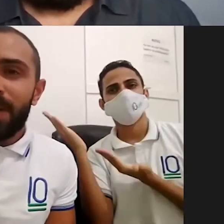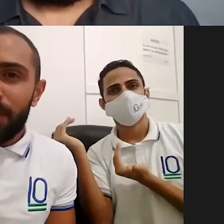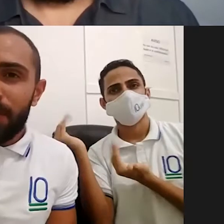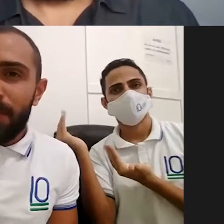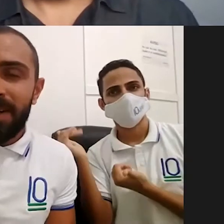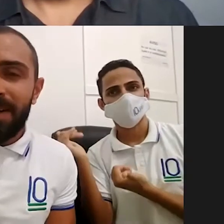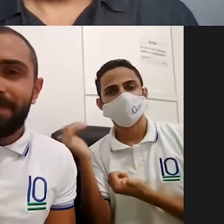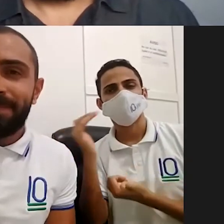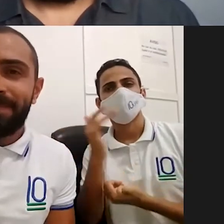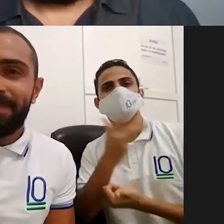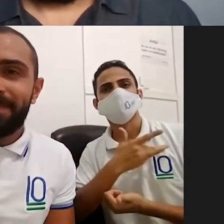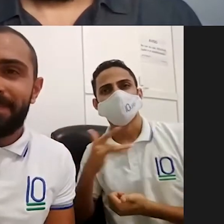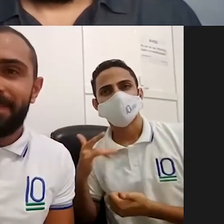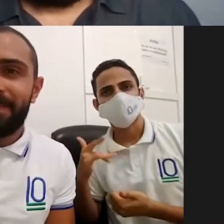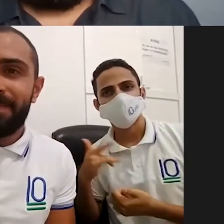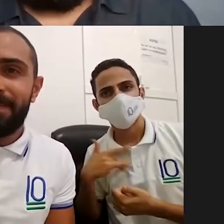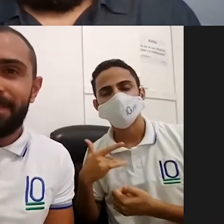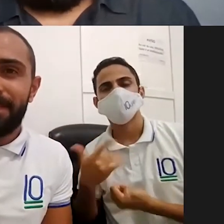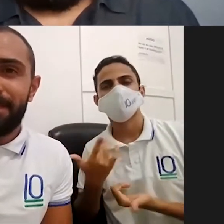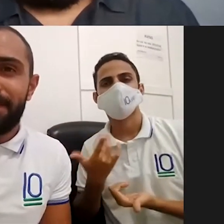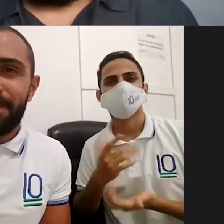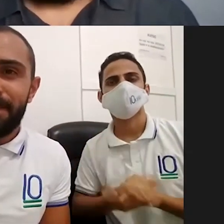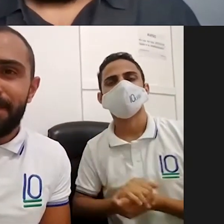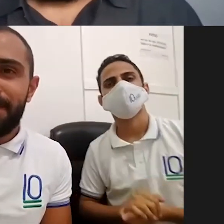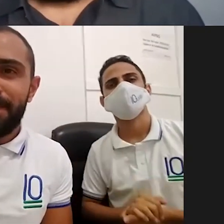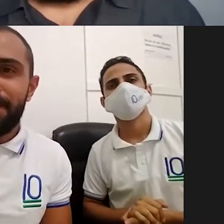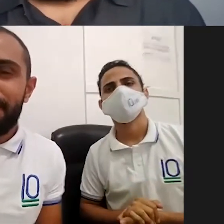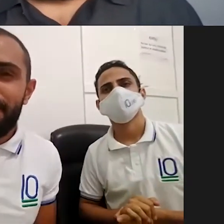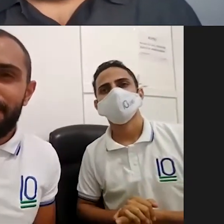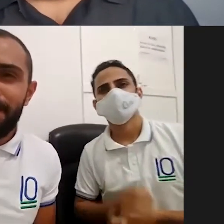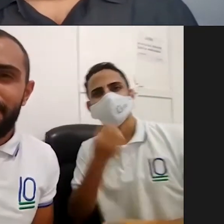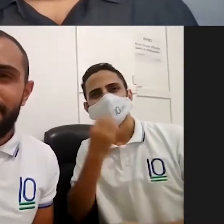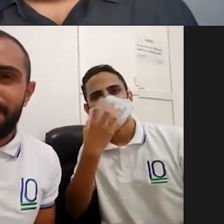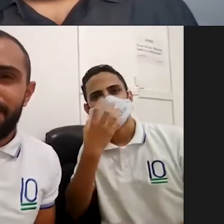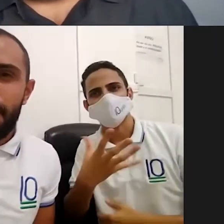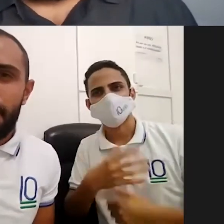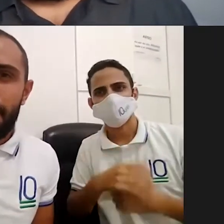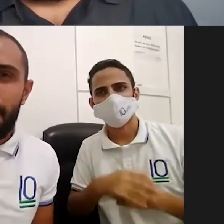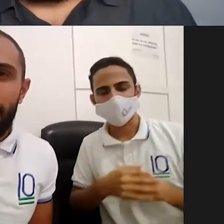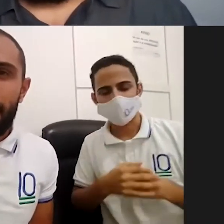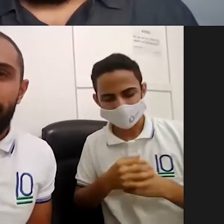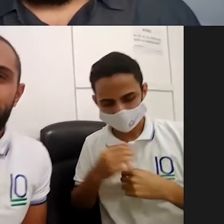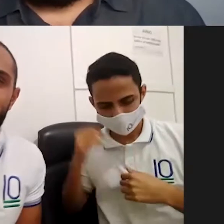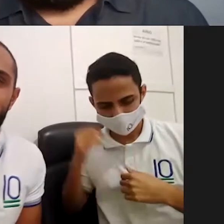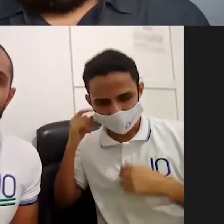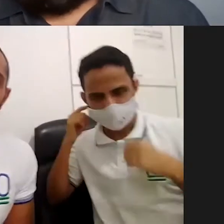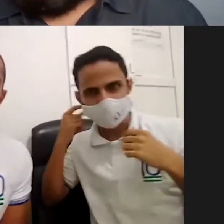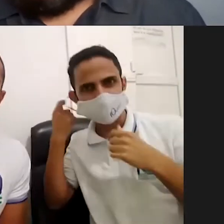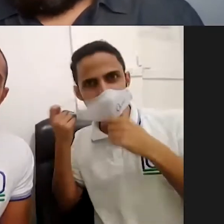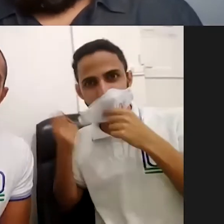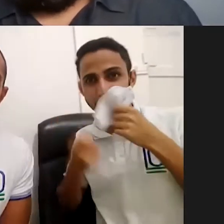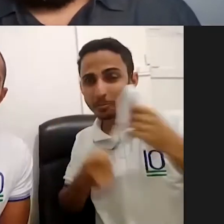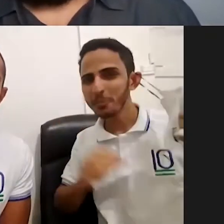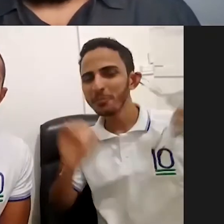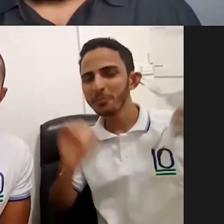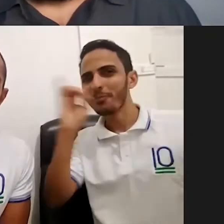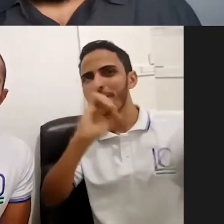quanto de saúde e bem-estar. Que maravilha! E agora o nosso tradutor de Libras,